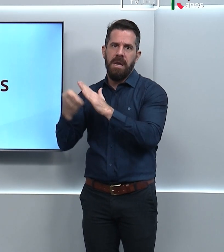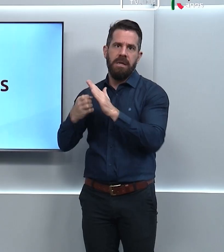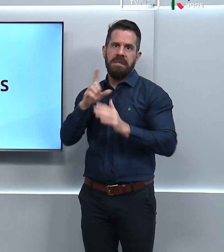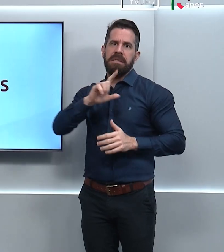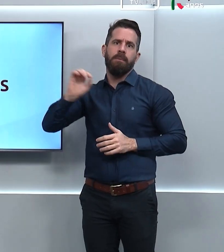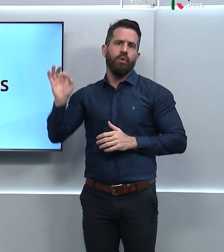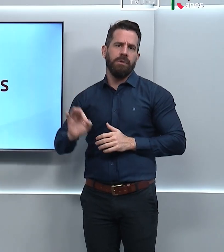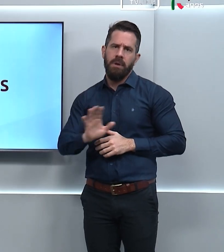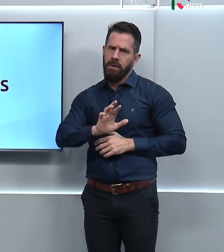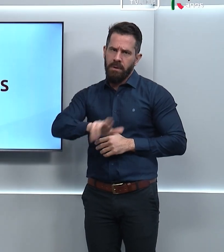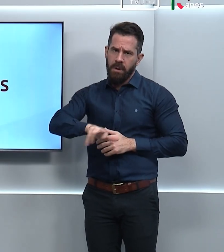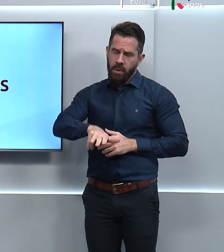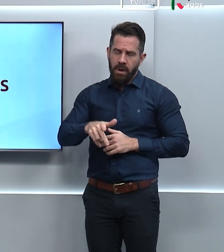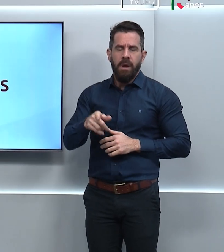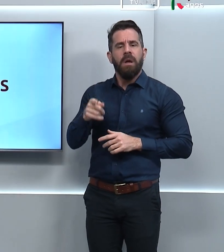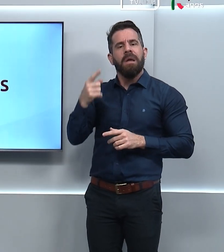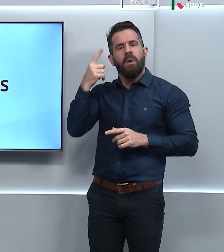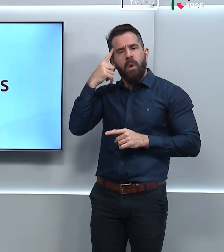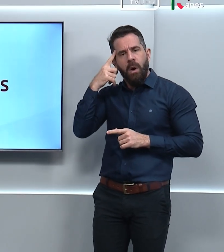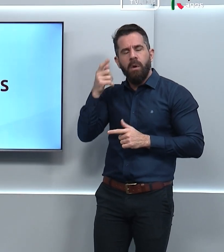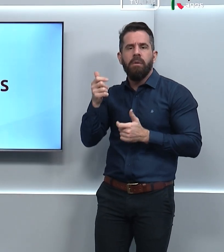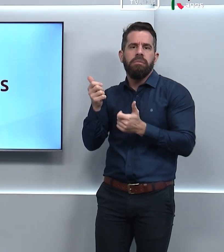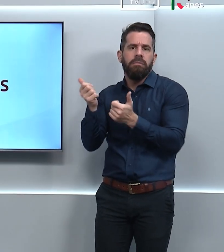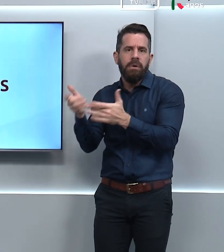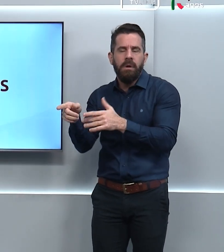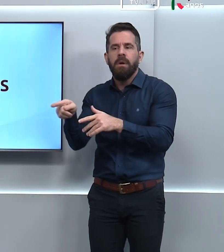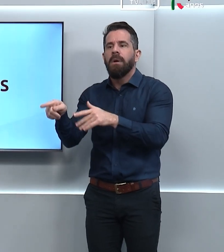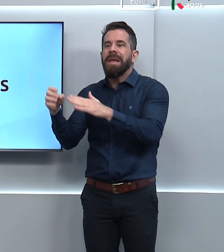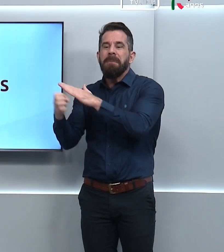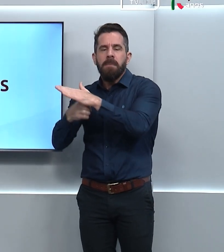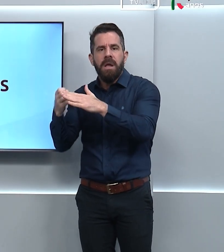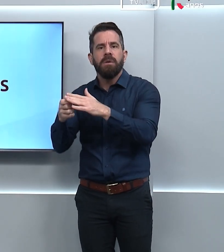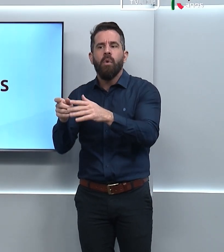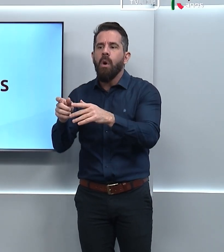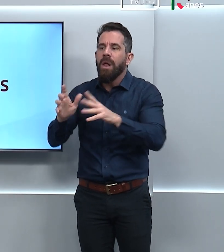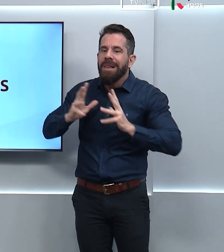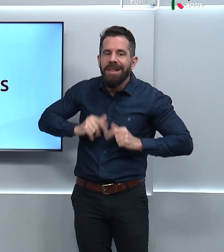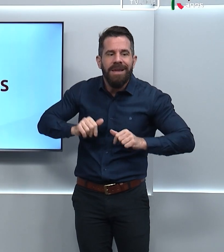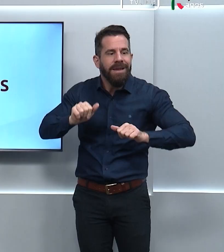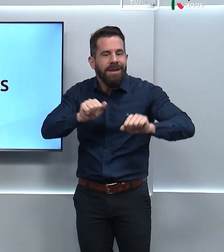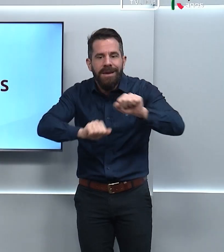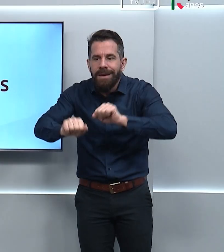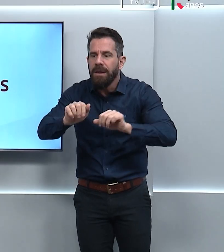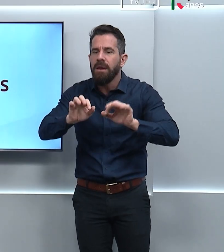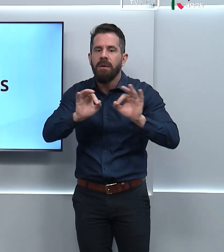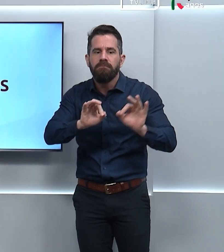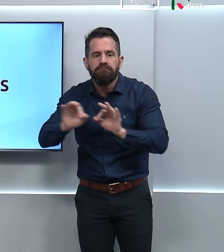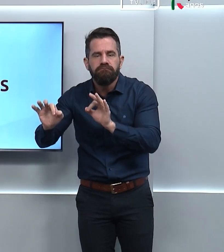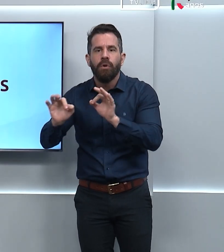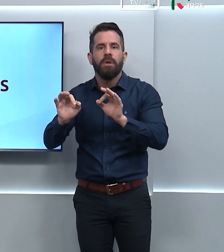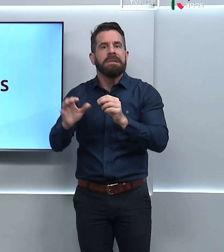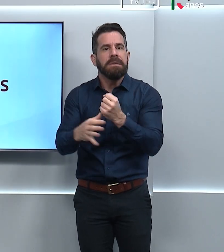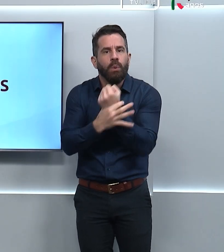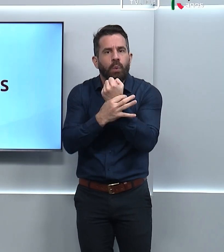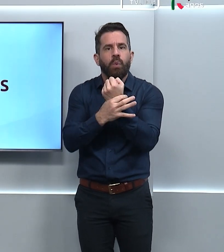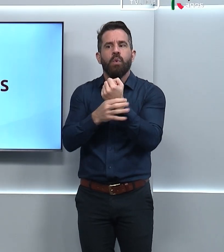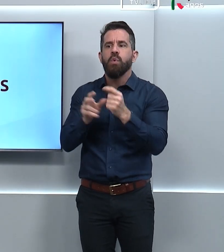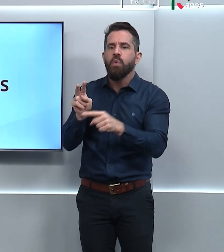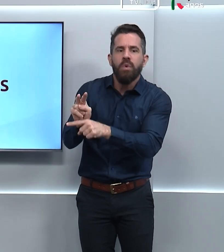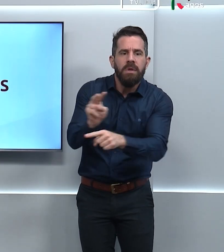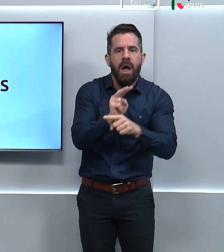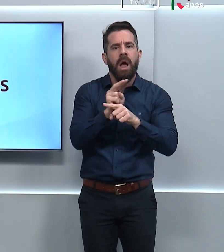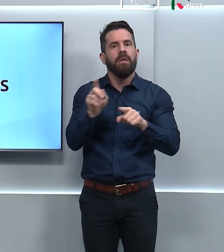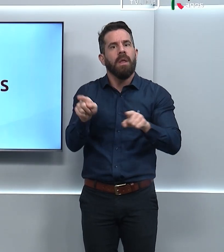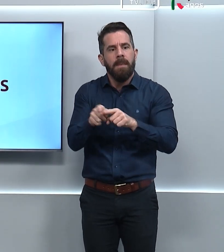dessa medida seria possibilitar que eles ficassem mais limpos, mais seguros, bem cuidados e modernos, oferecendo à